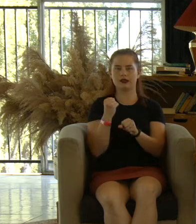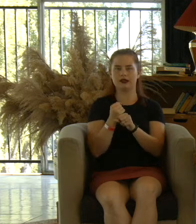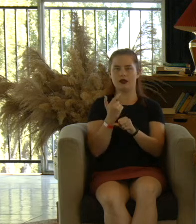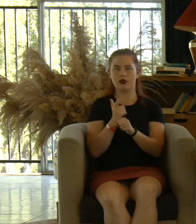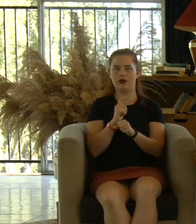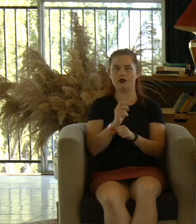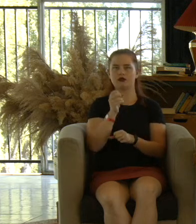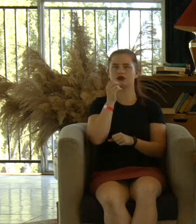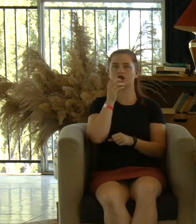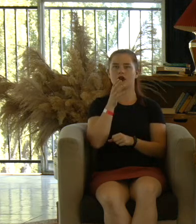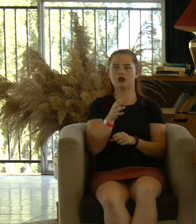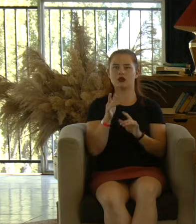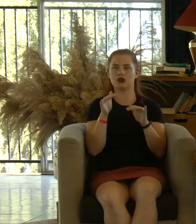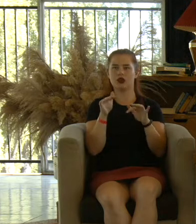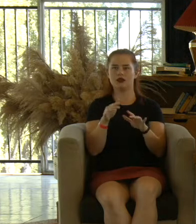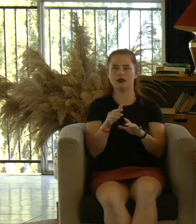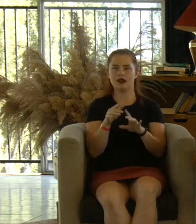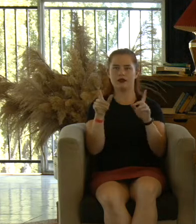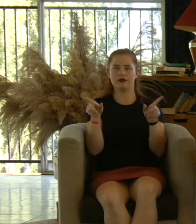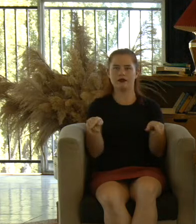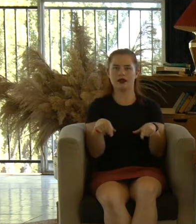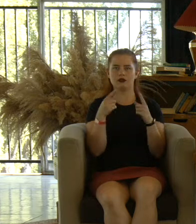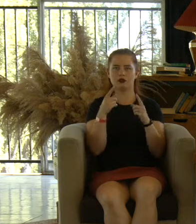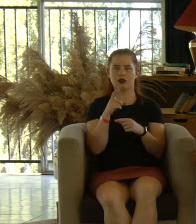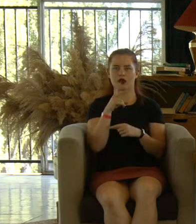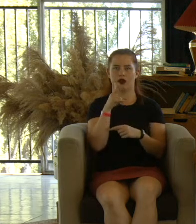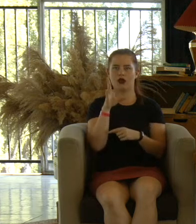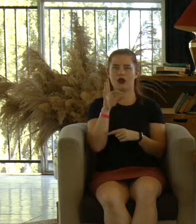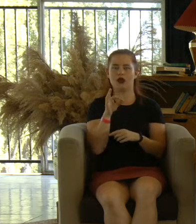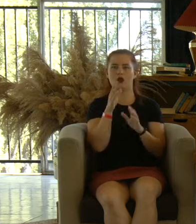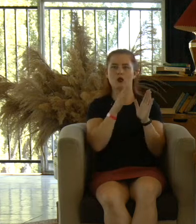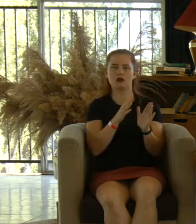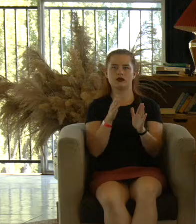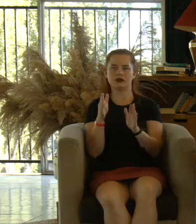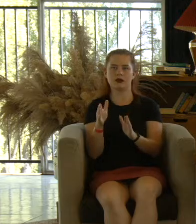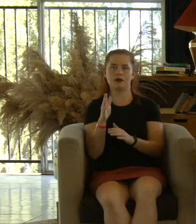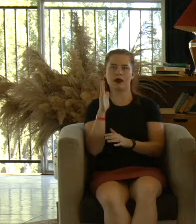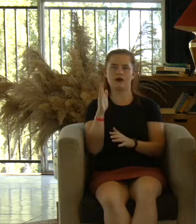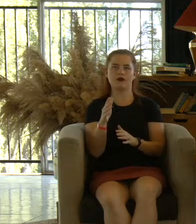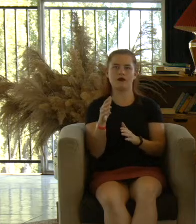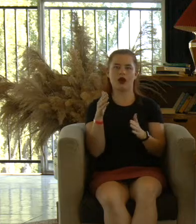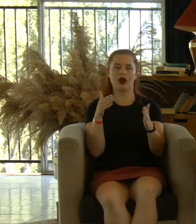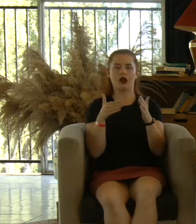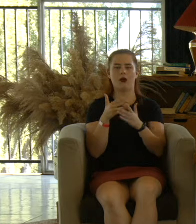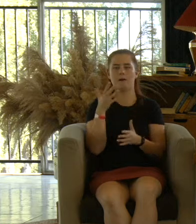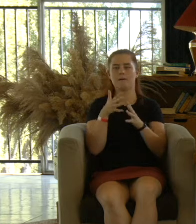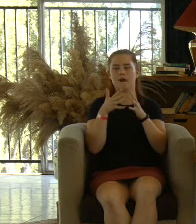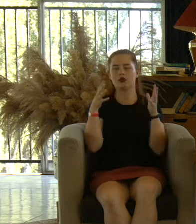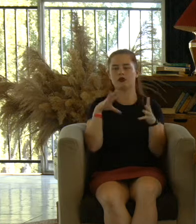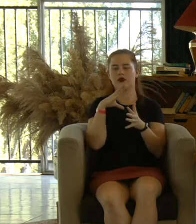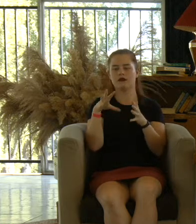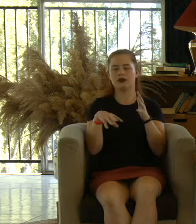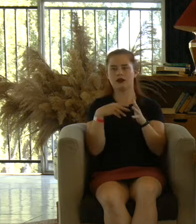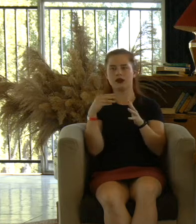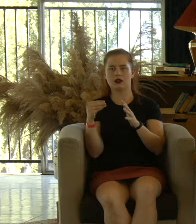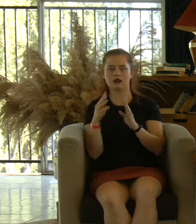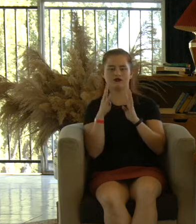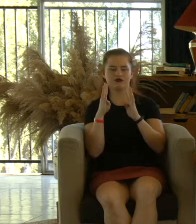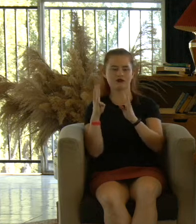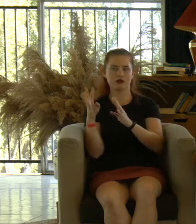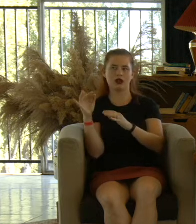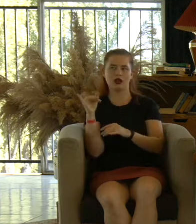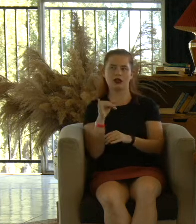классную штуку, они воссоздают экосистему в рамках своего большого виноградника и делают так, чтобы природа сама себя